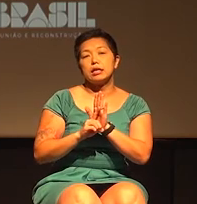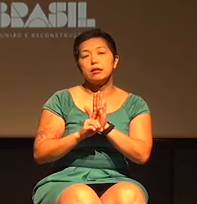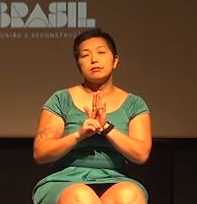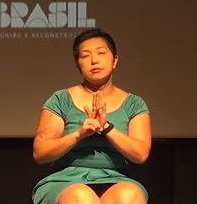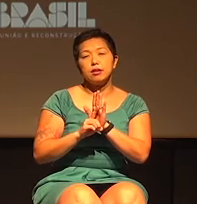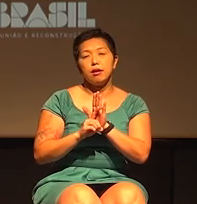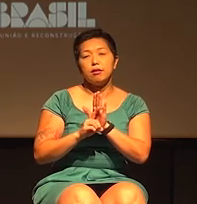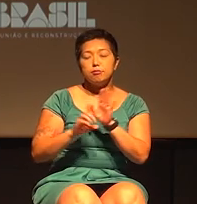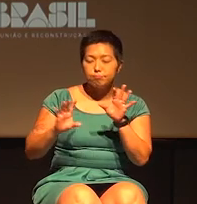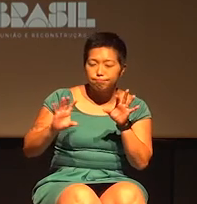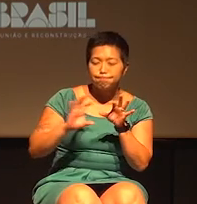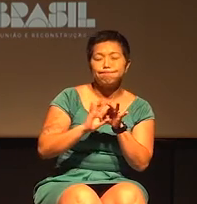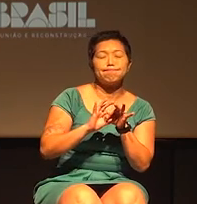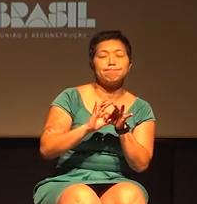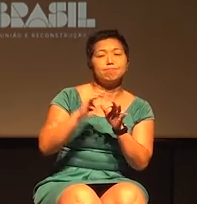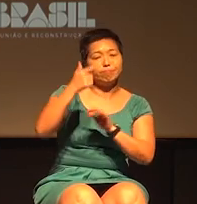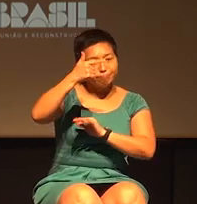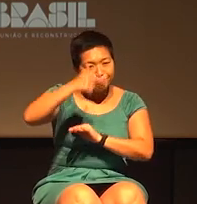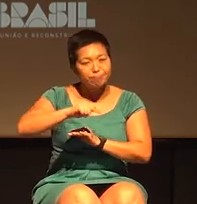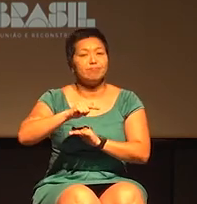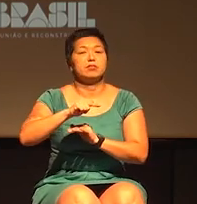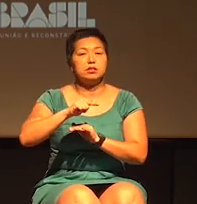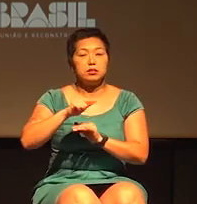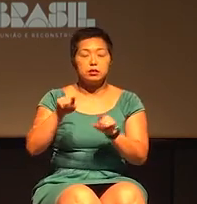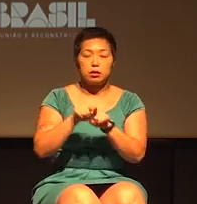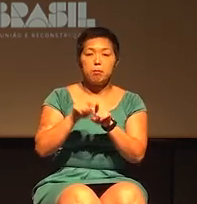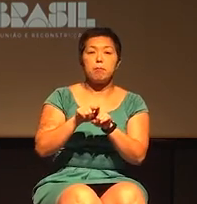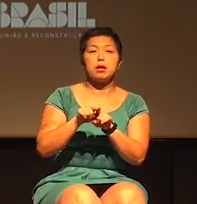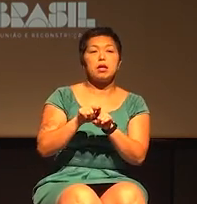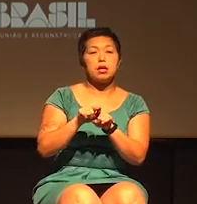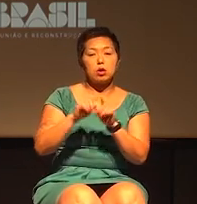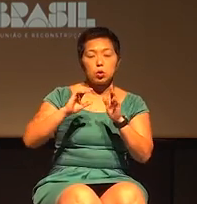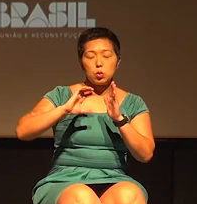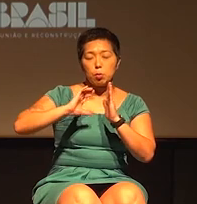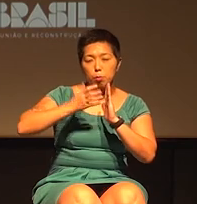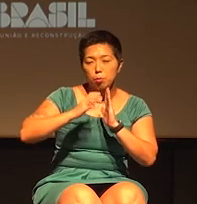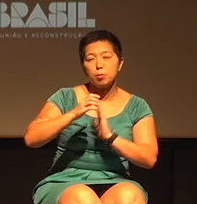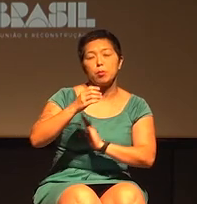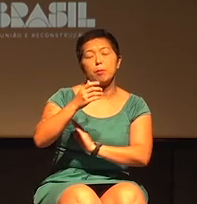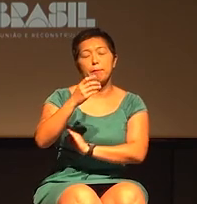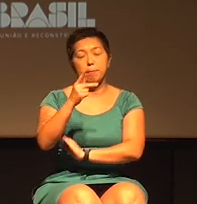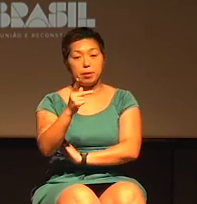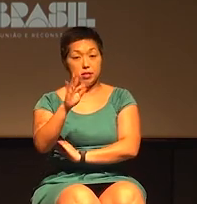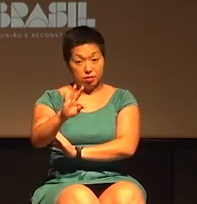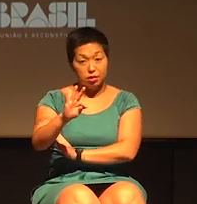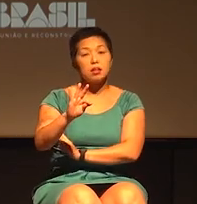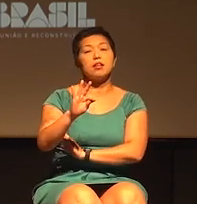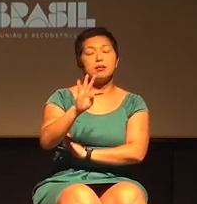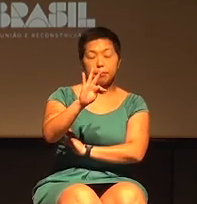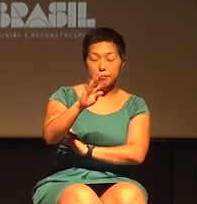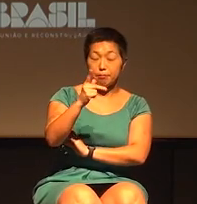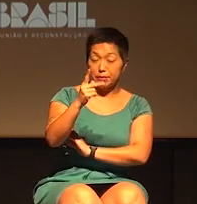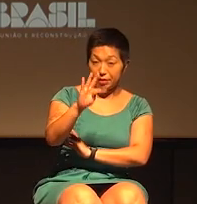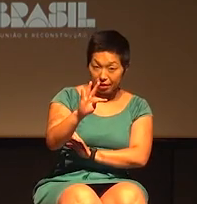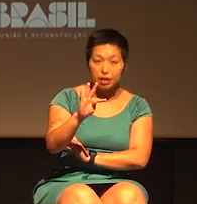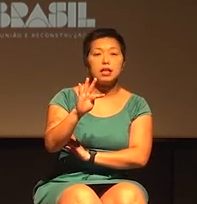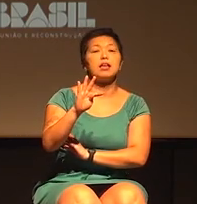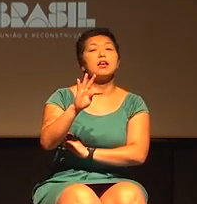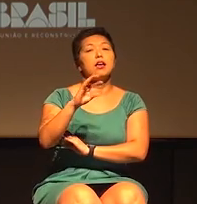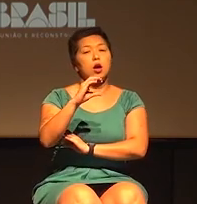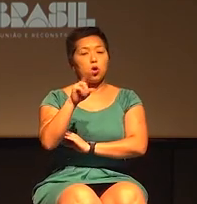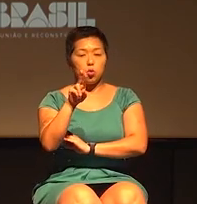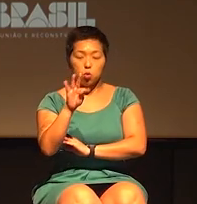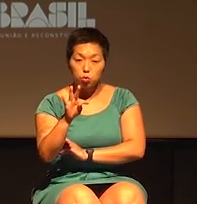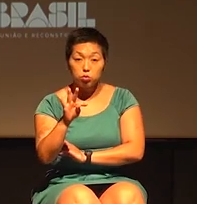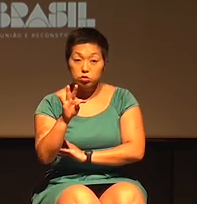redemocratização do ciclo político que criou o PT que criou a Cut que criou ferramentas importantes da classe